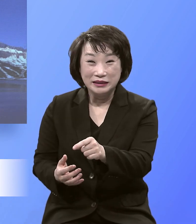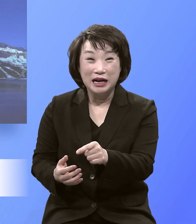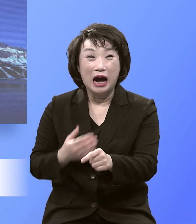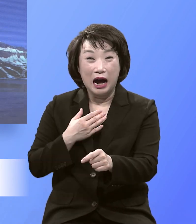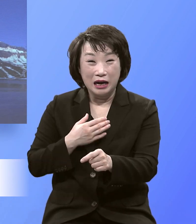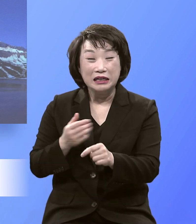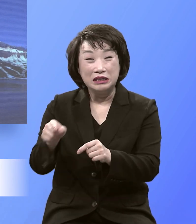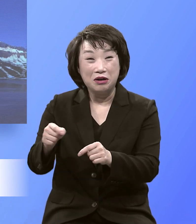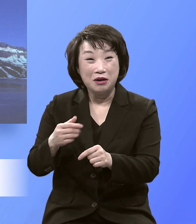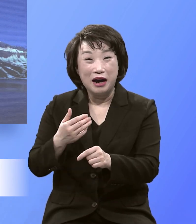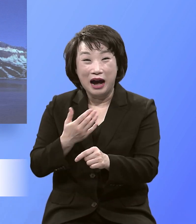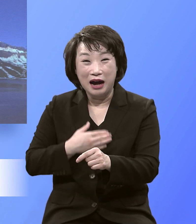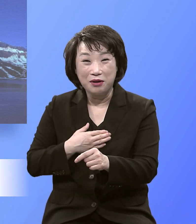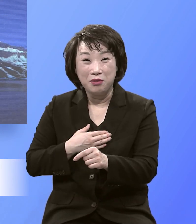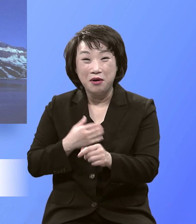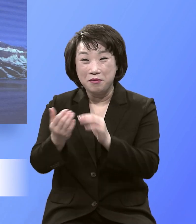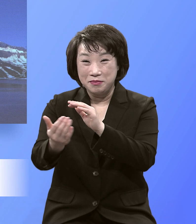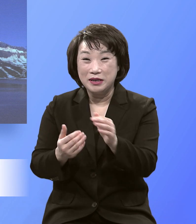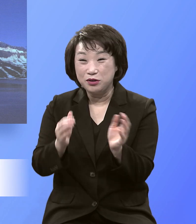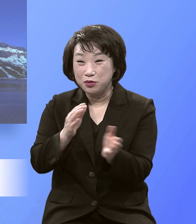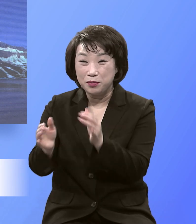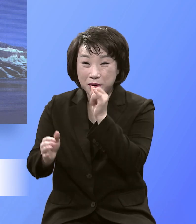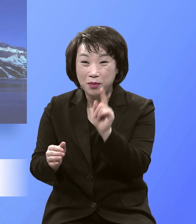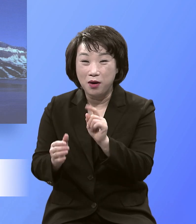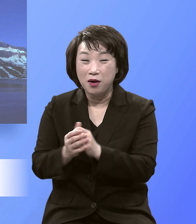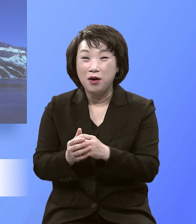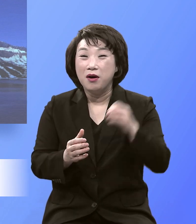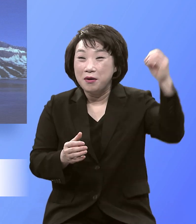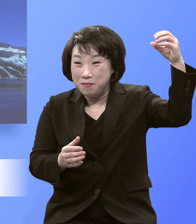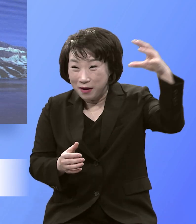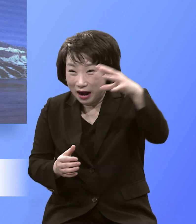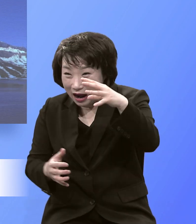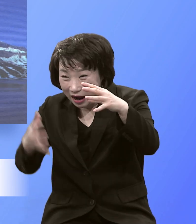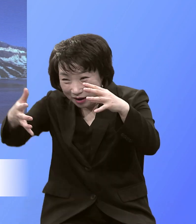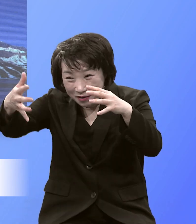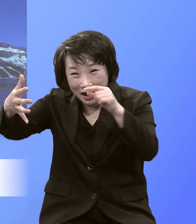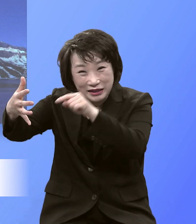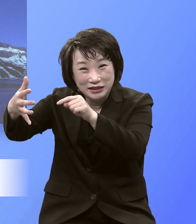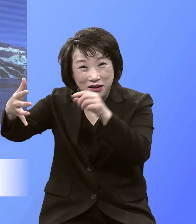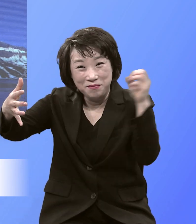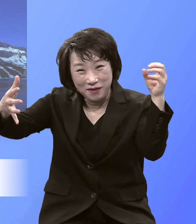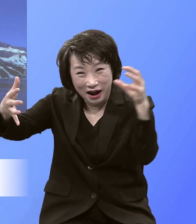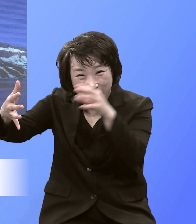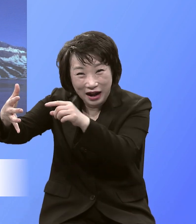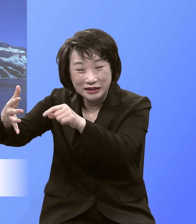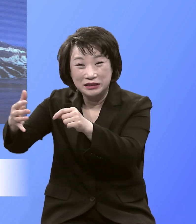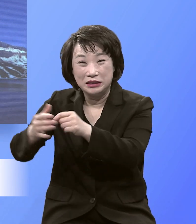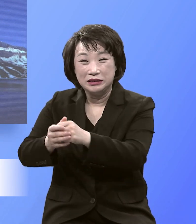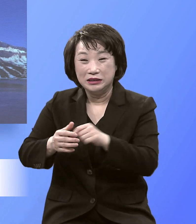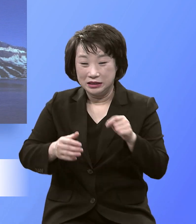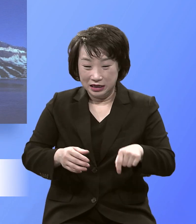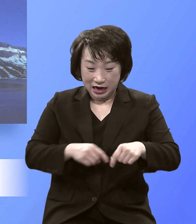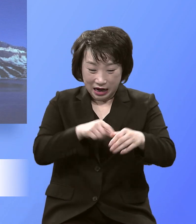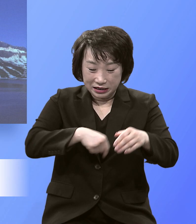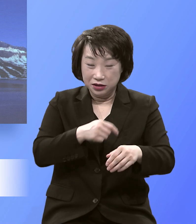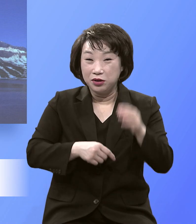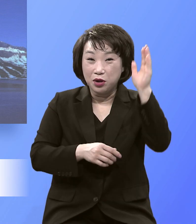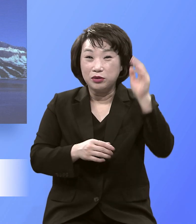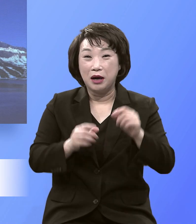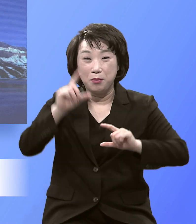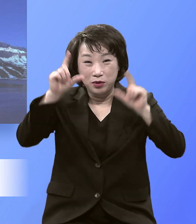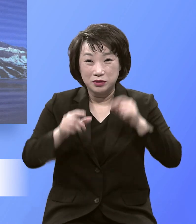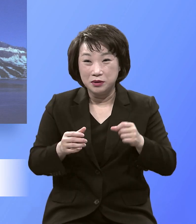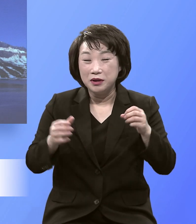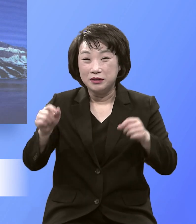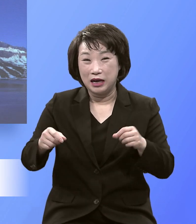줄로 알고 아주 빔으로 쏴서 프로젝트로 아주 이 안에서 설교하는 모습을 볼 수